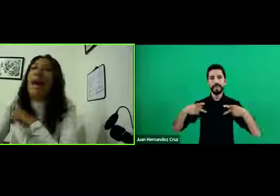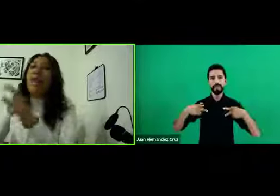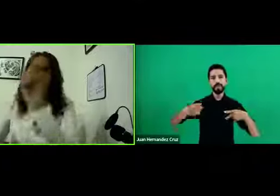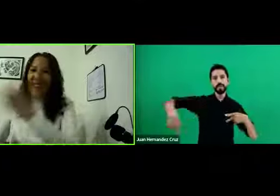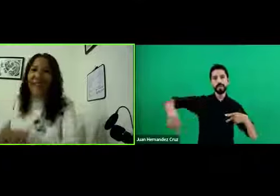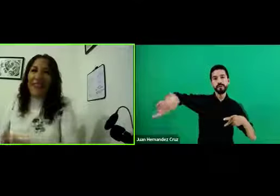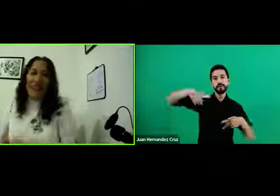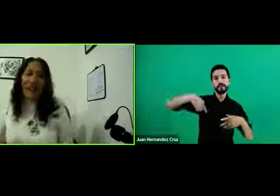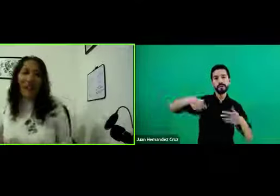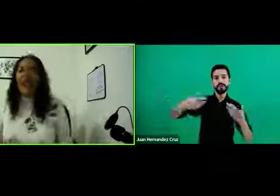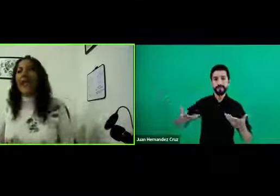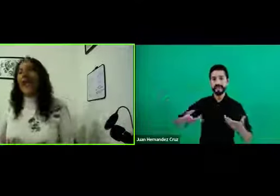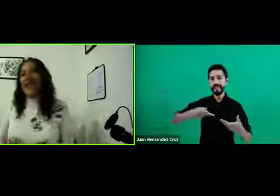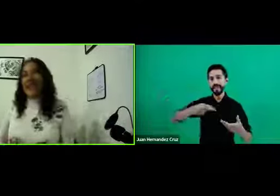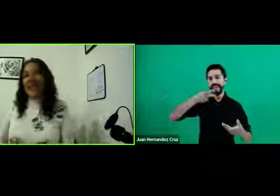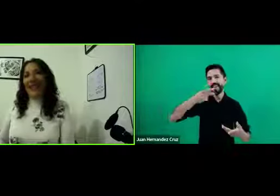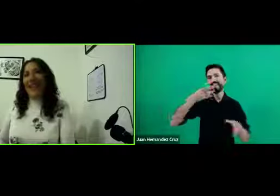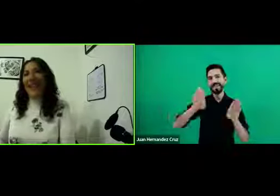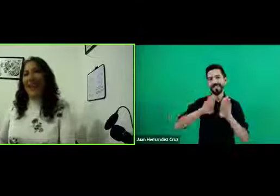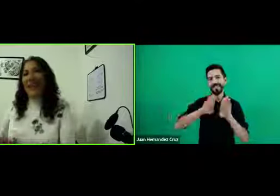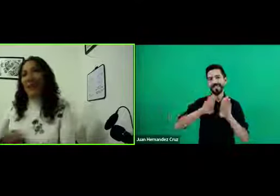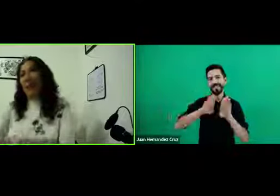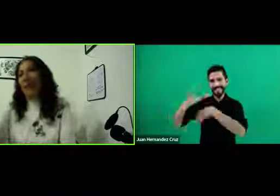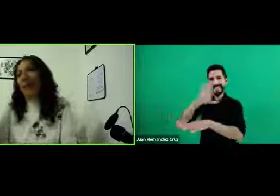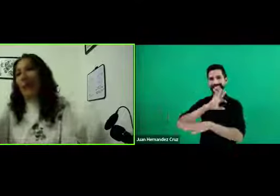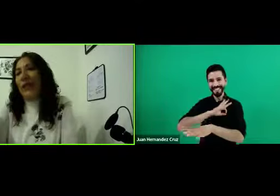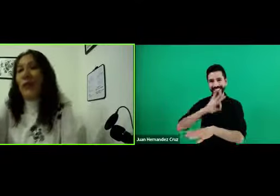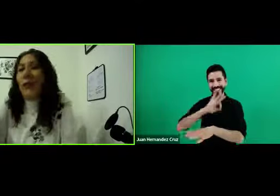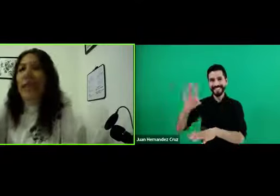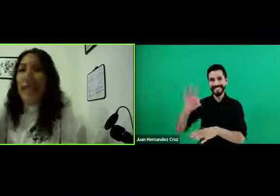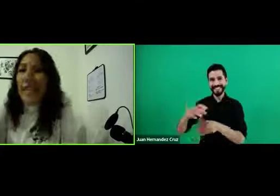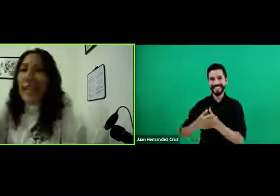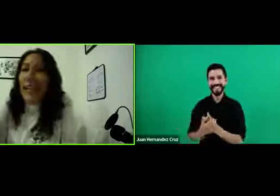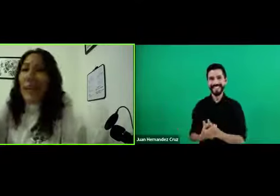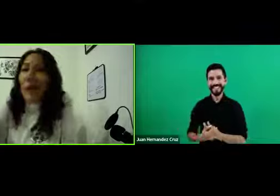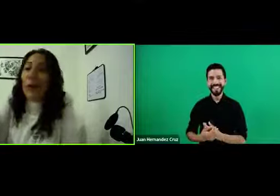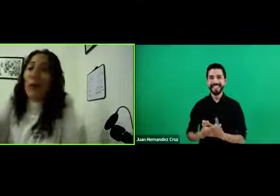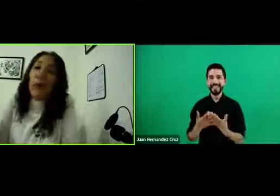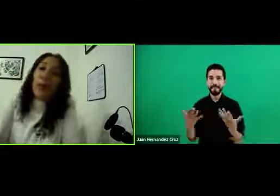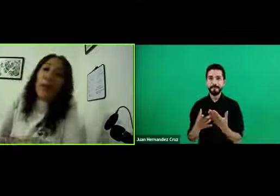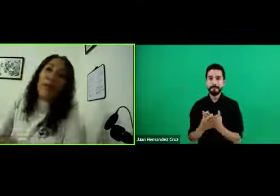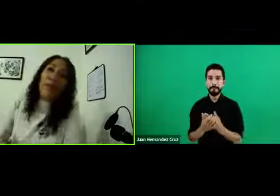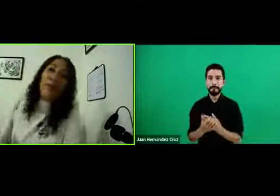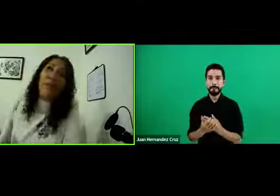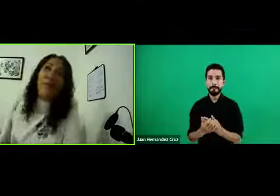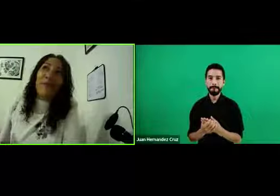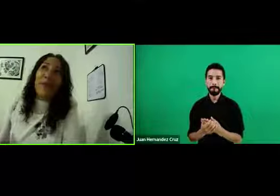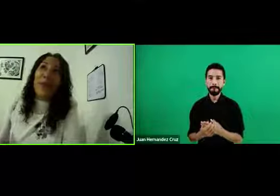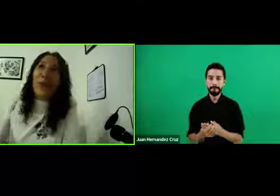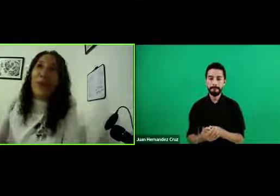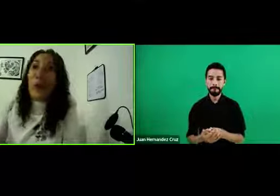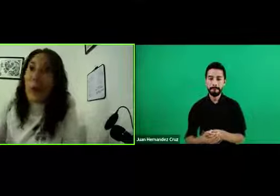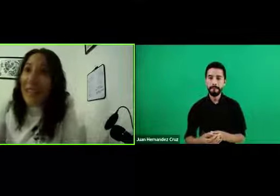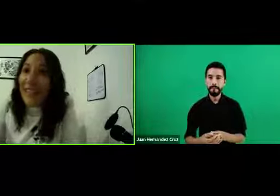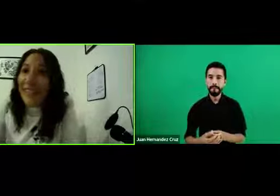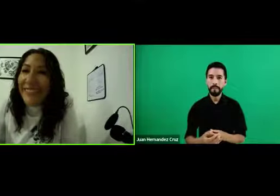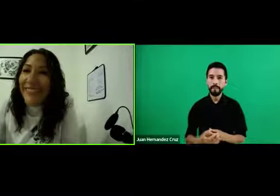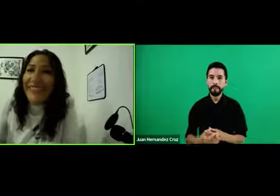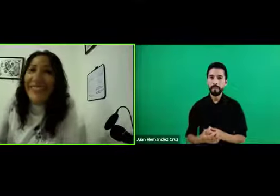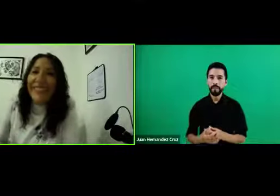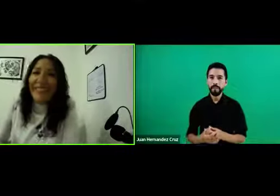digamos, habla a través del lenguaje de señas. Entonces, pues no sé si quieras darnos un anuncio